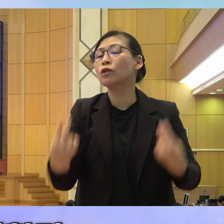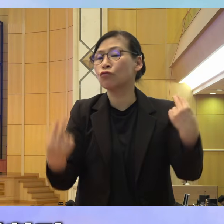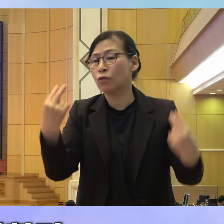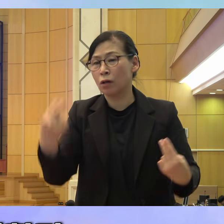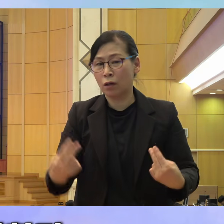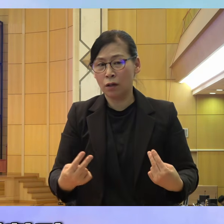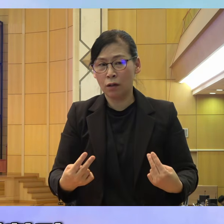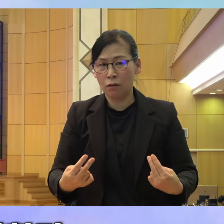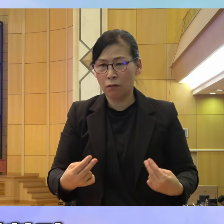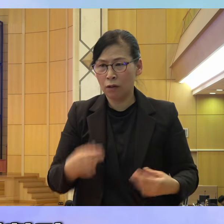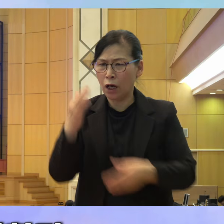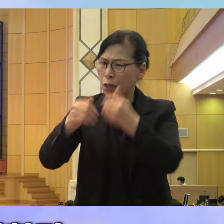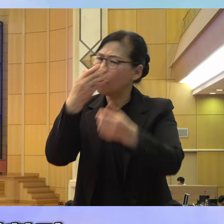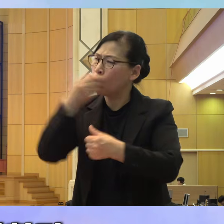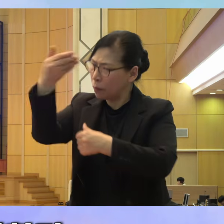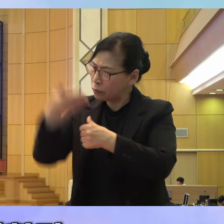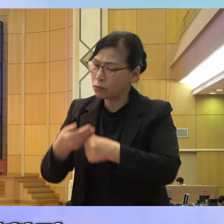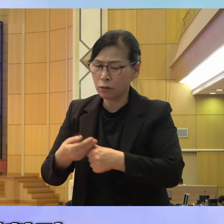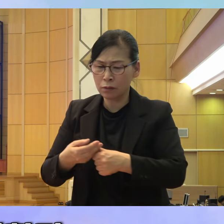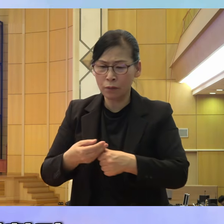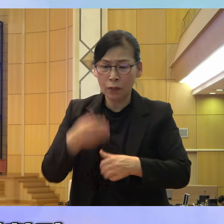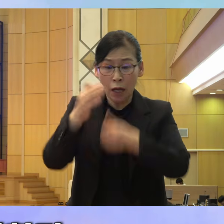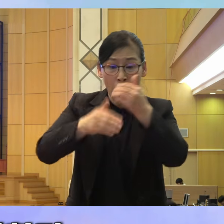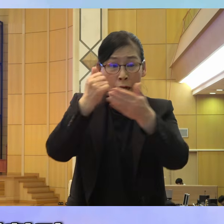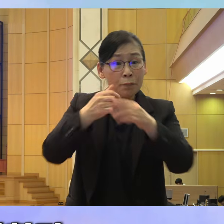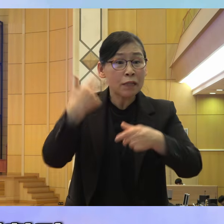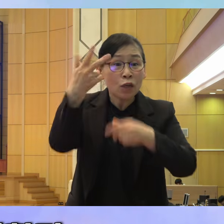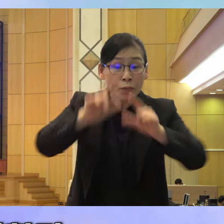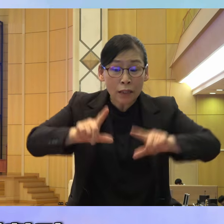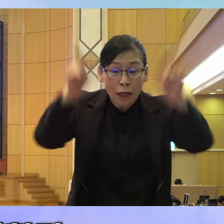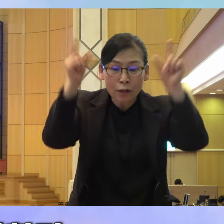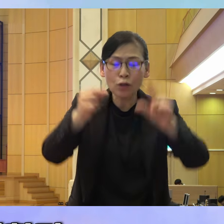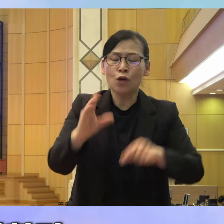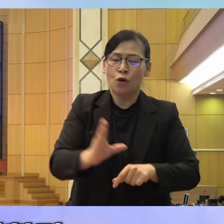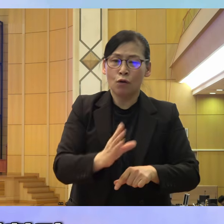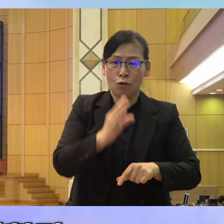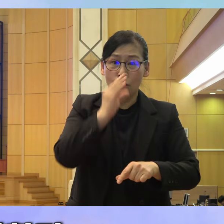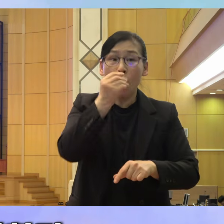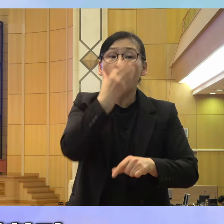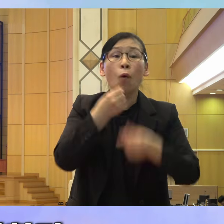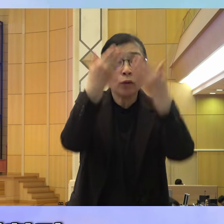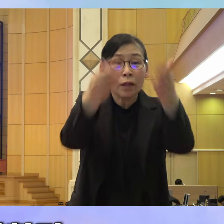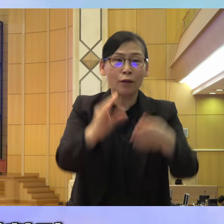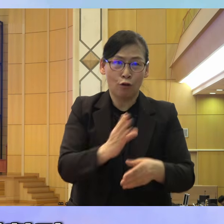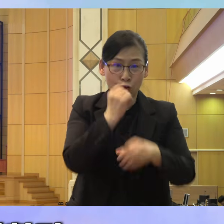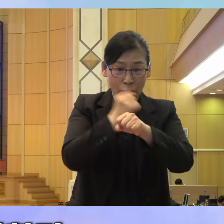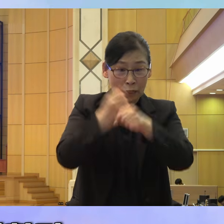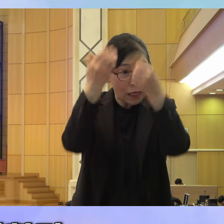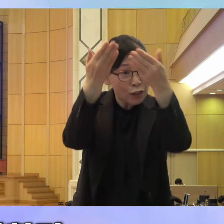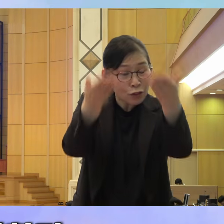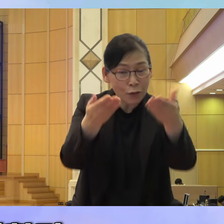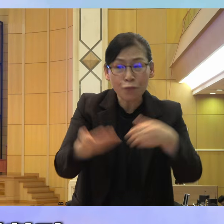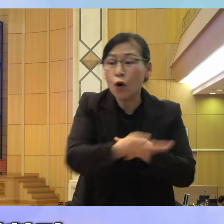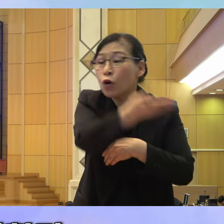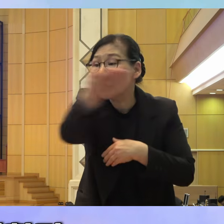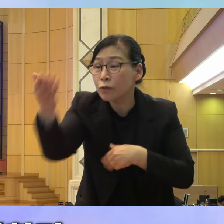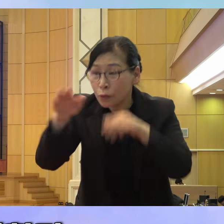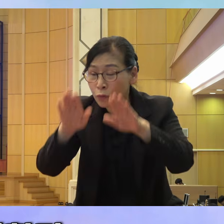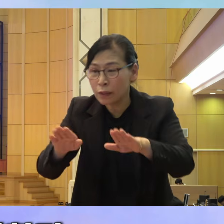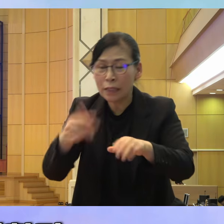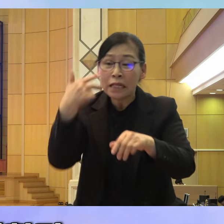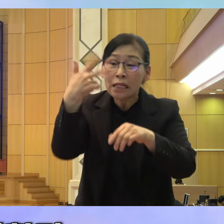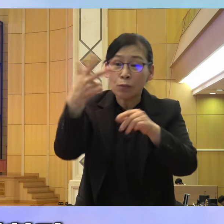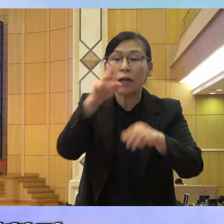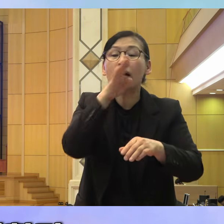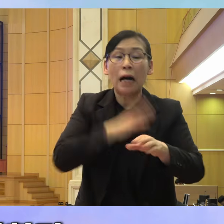일곱 잔을 복주사 거룩하게 하셨으니, 일곱 잔을 복을 줘서 거룩하게 하셨으니, 그러니까 여러분들이 일곱